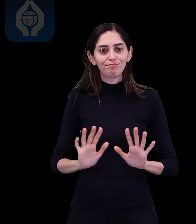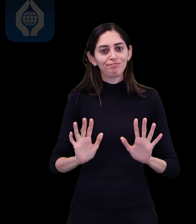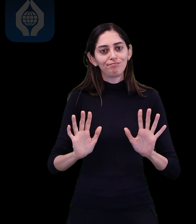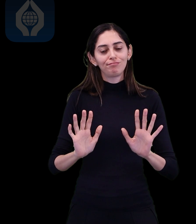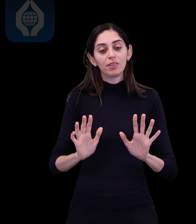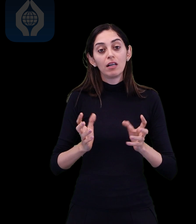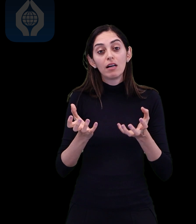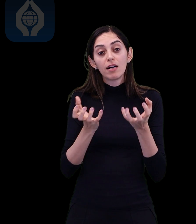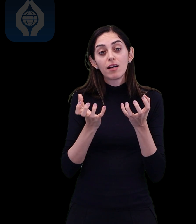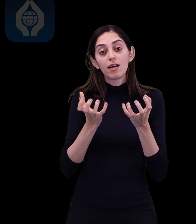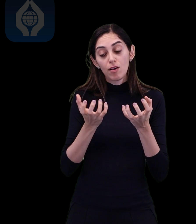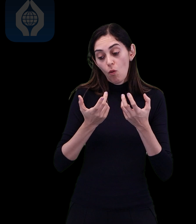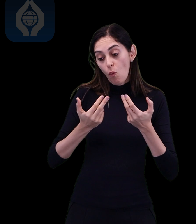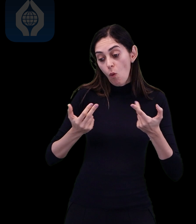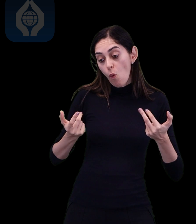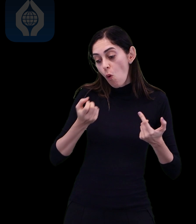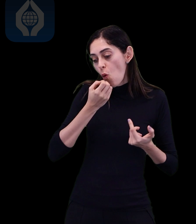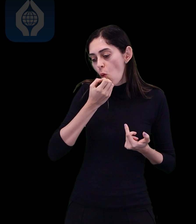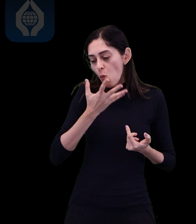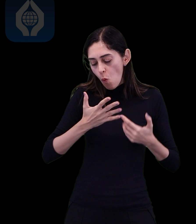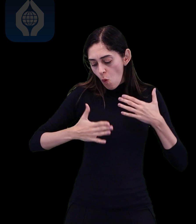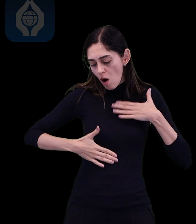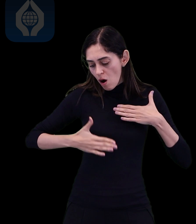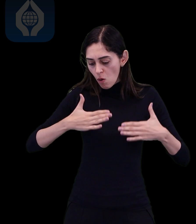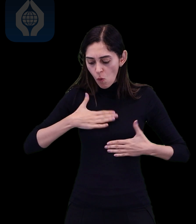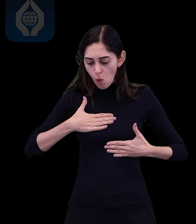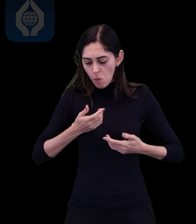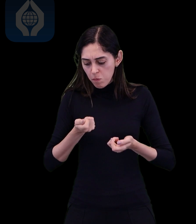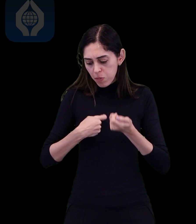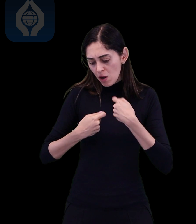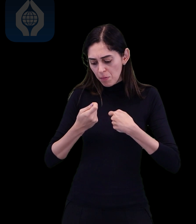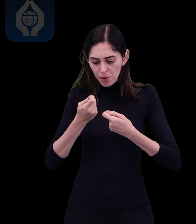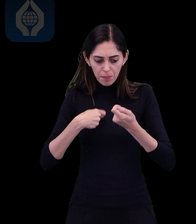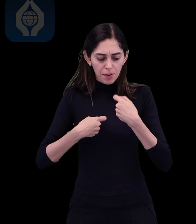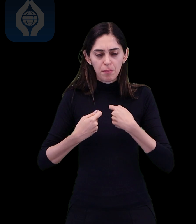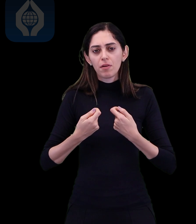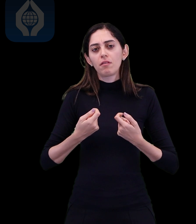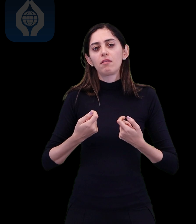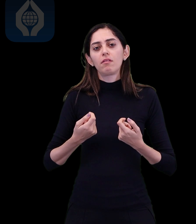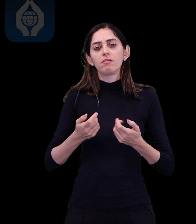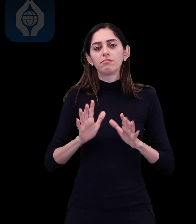espirituais. Queriam aquilo que lhes trouxesse benefícios físicos.